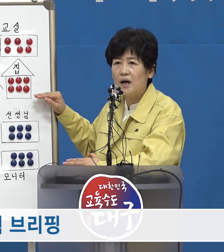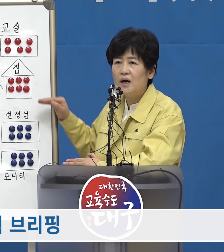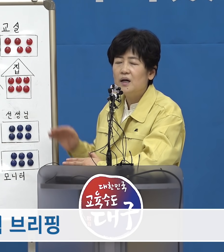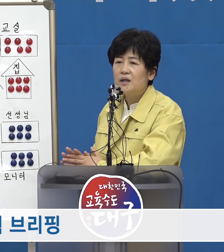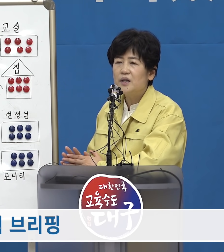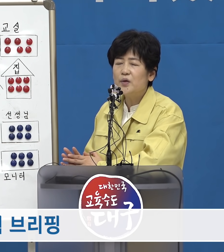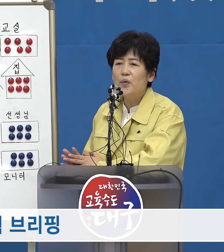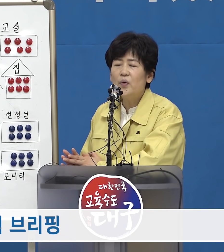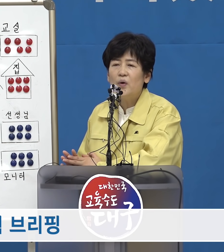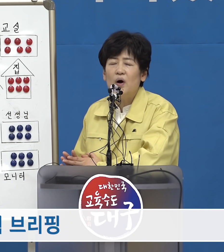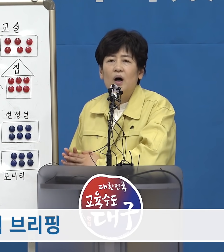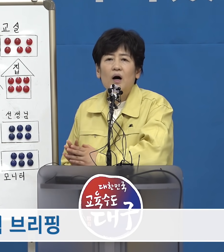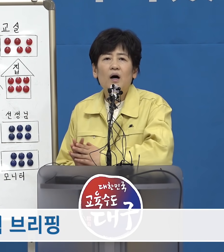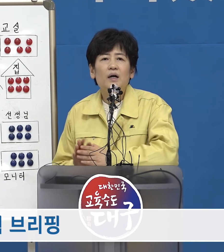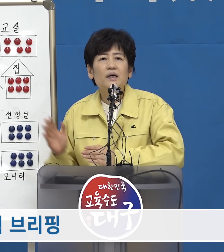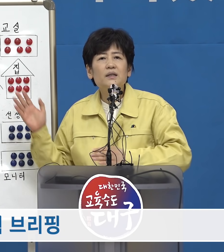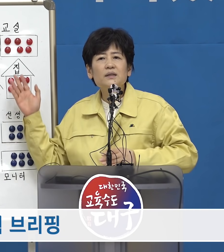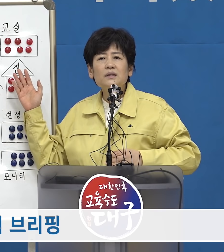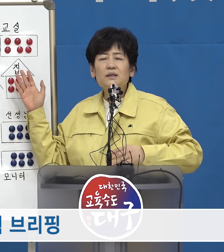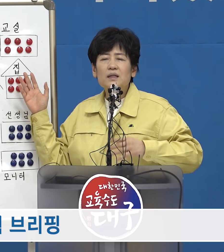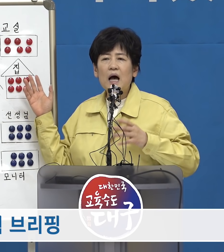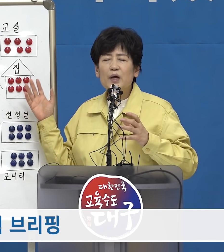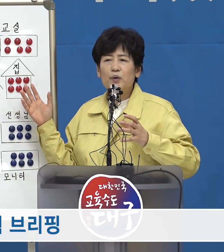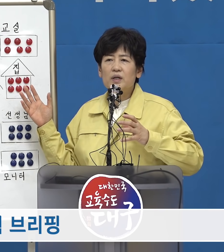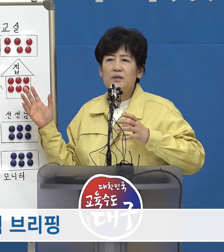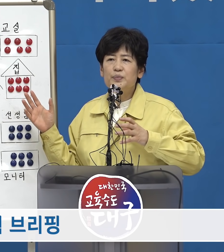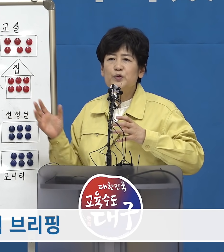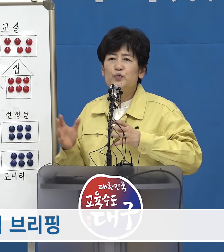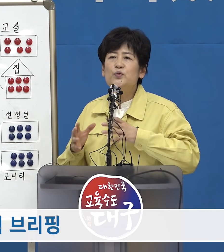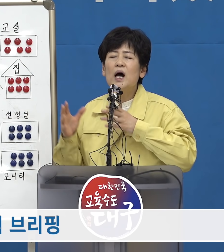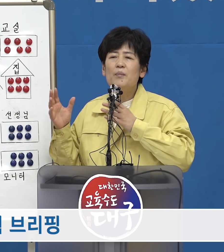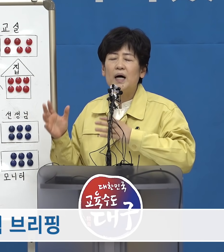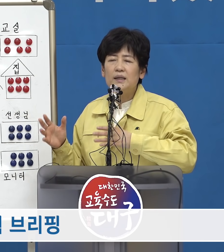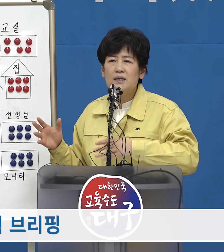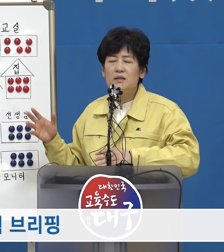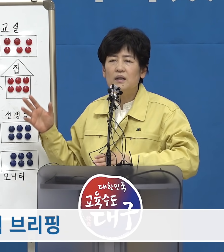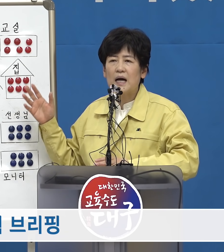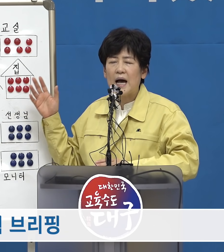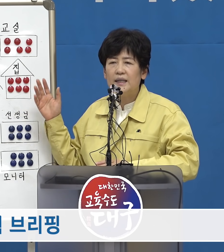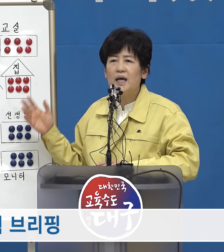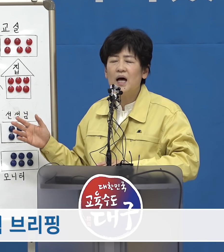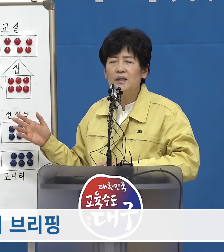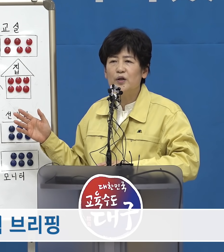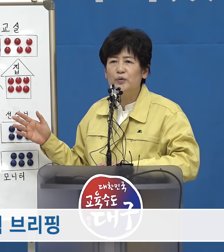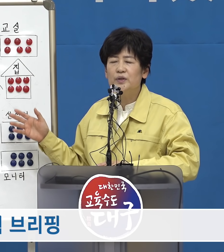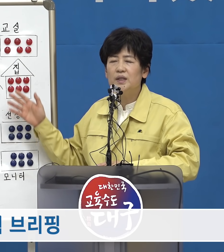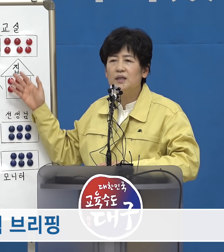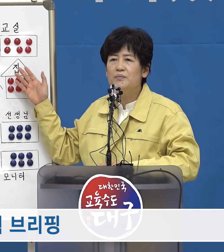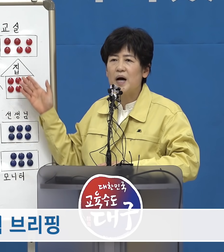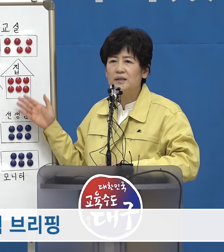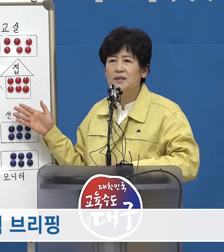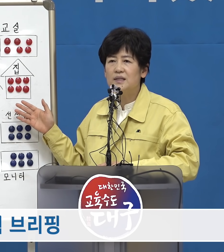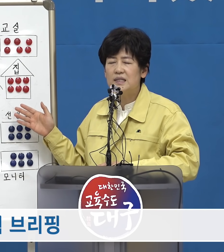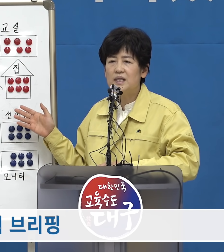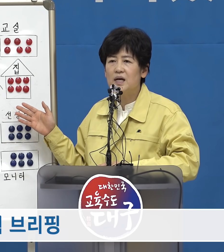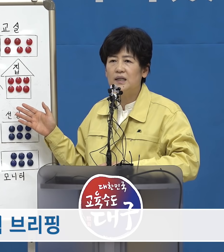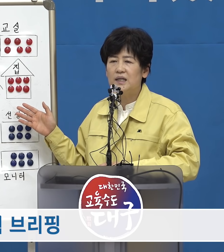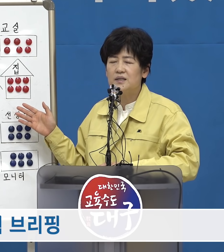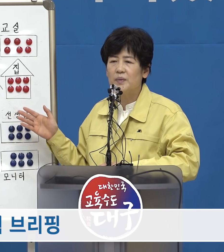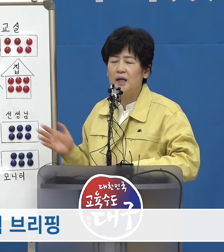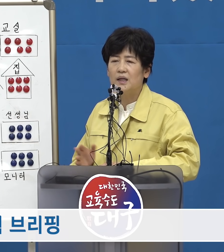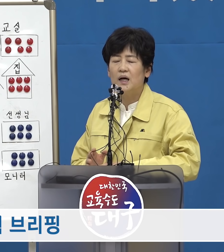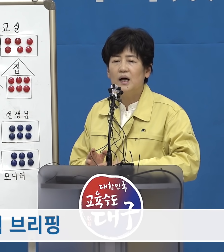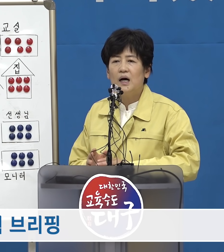상황입니다. 그리고 이런 학급 수가 많아서 가대한 경우는 이런 방식을